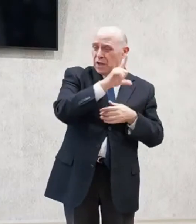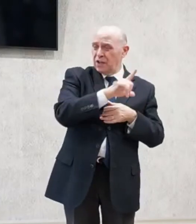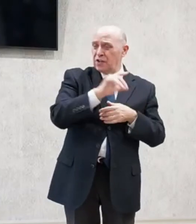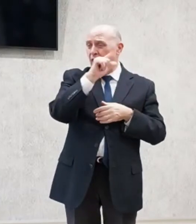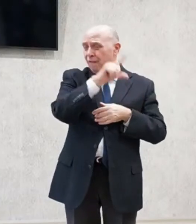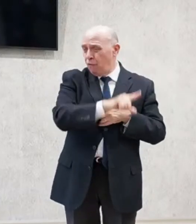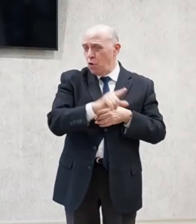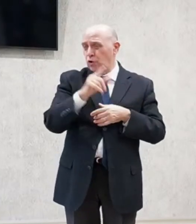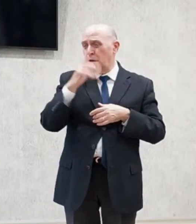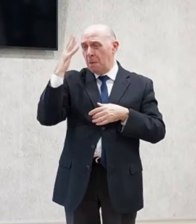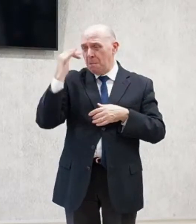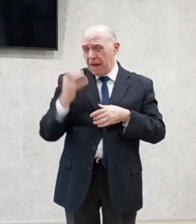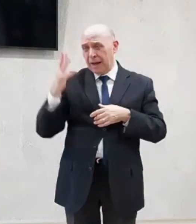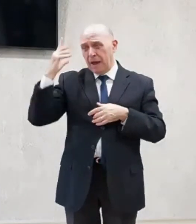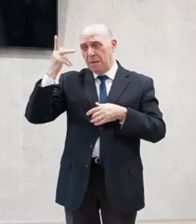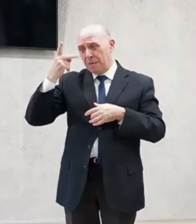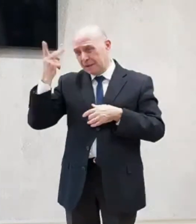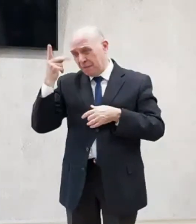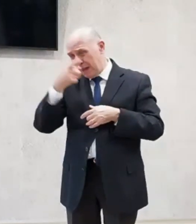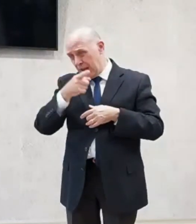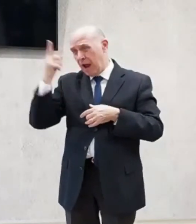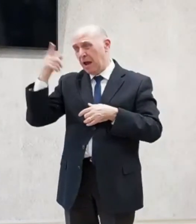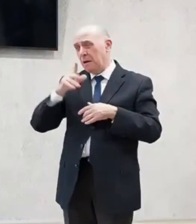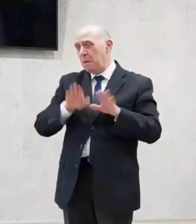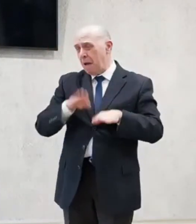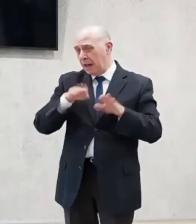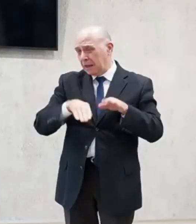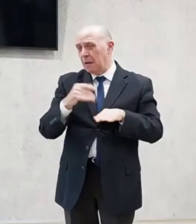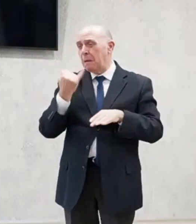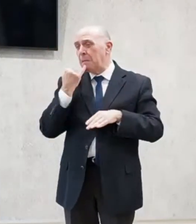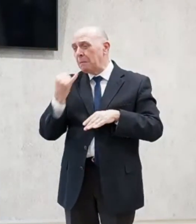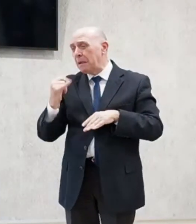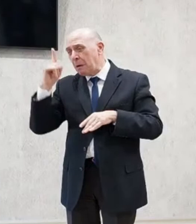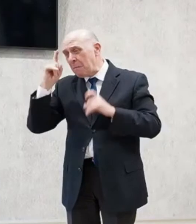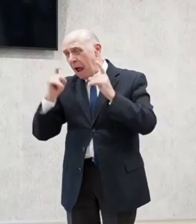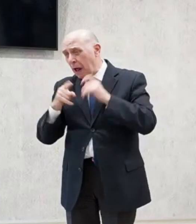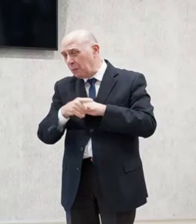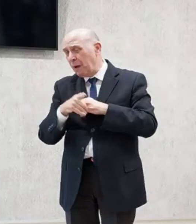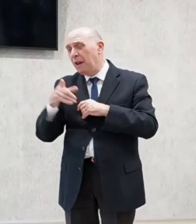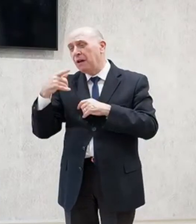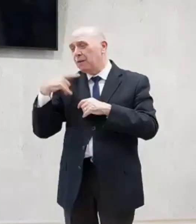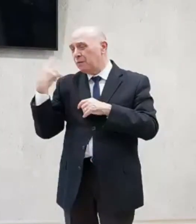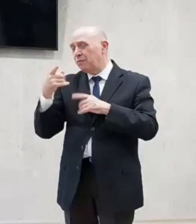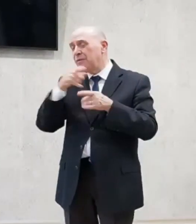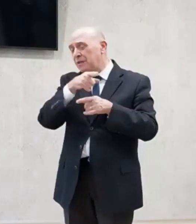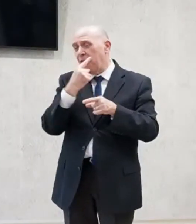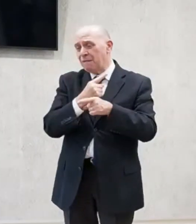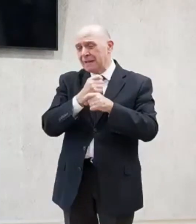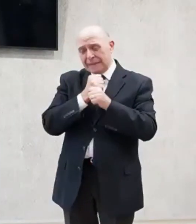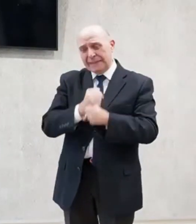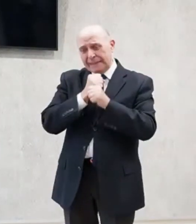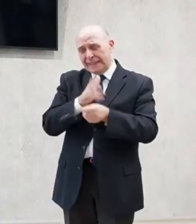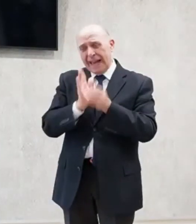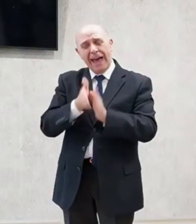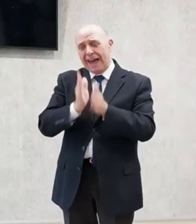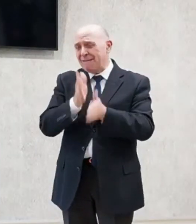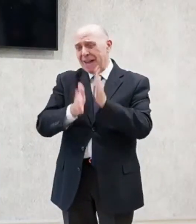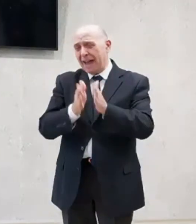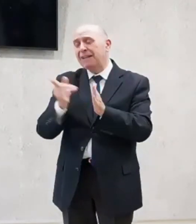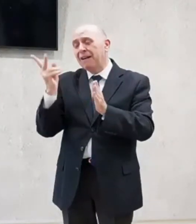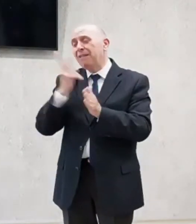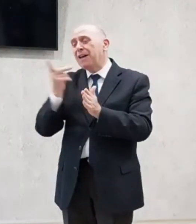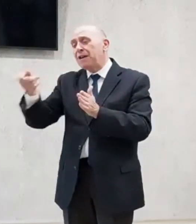Maria Massimiliano Mattia il piccolo Manuel ha perseverare nonostante la mancanza di